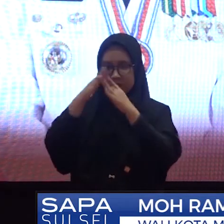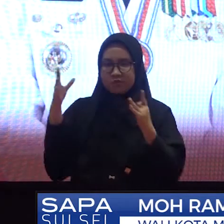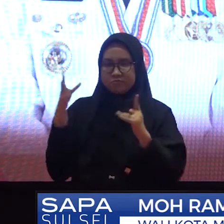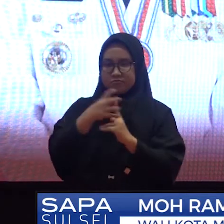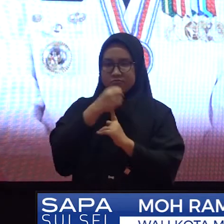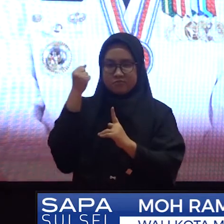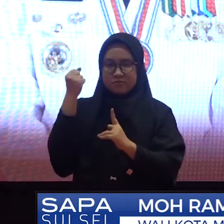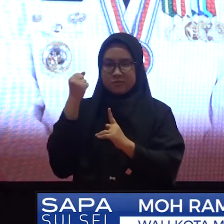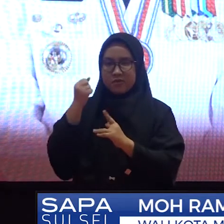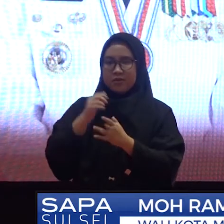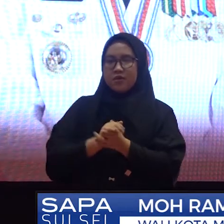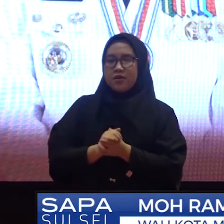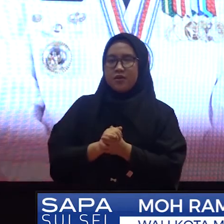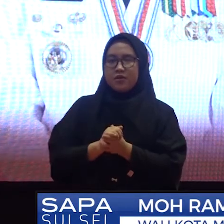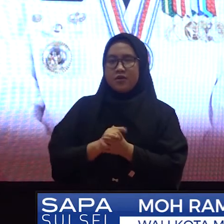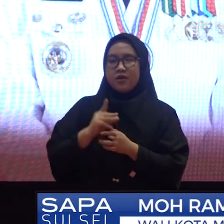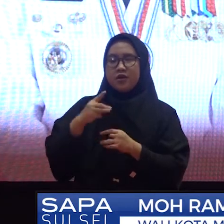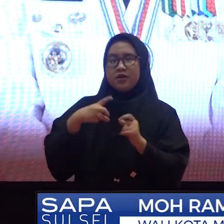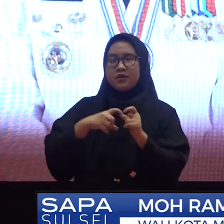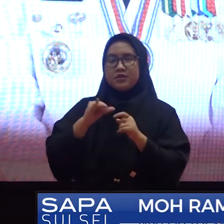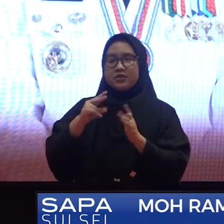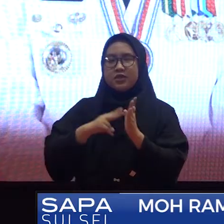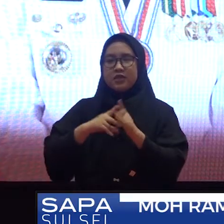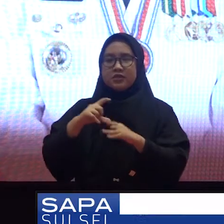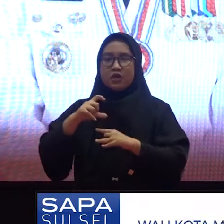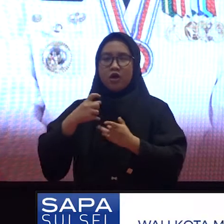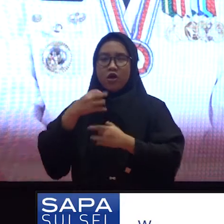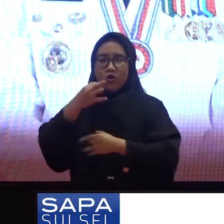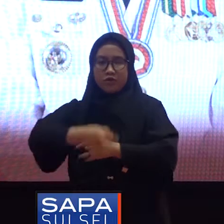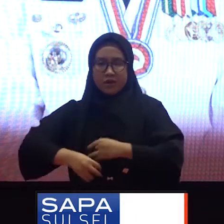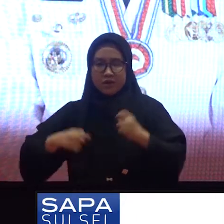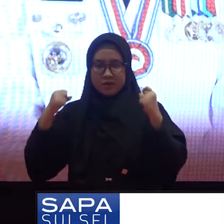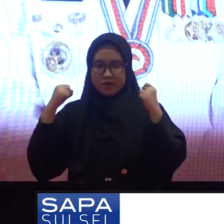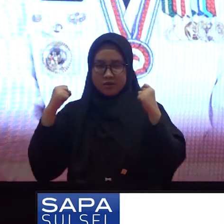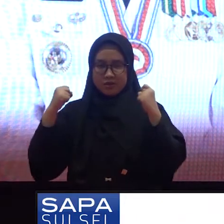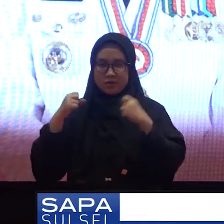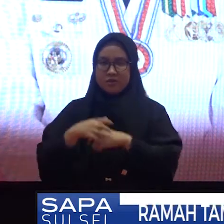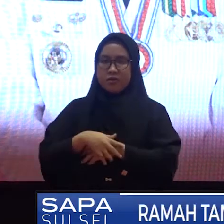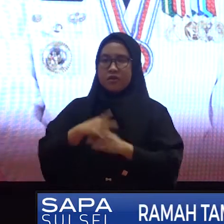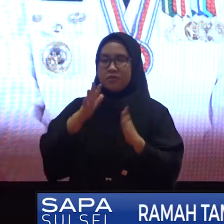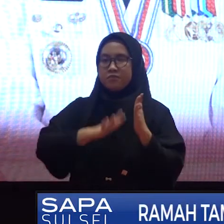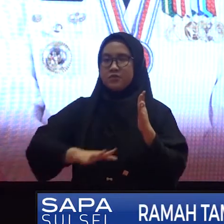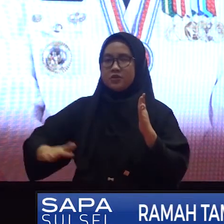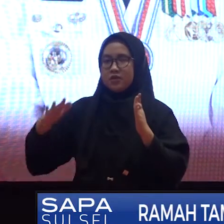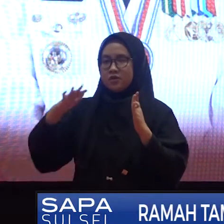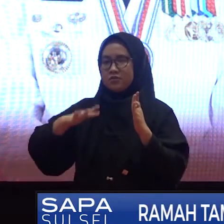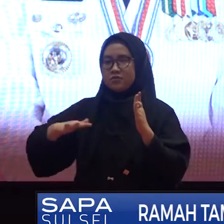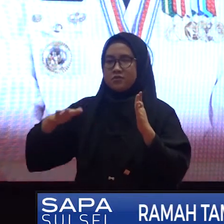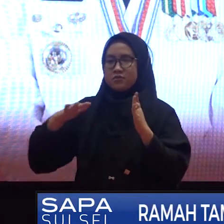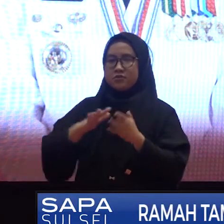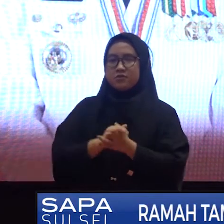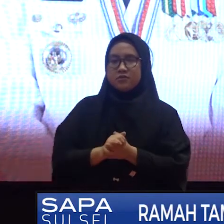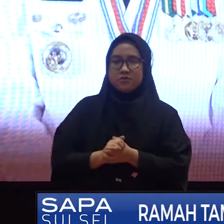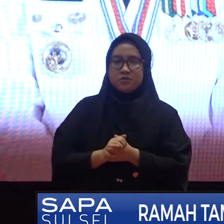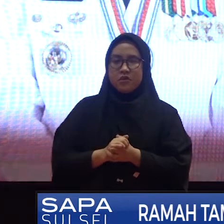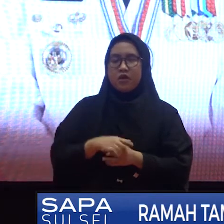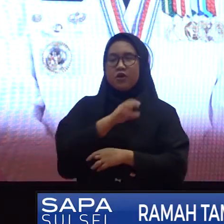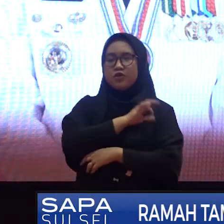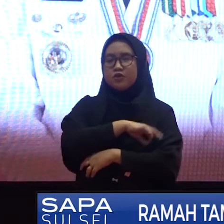menjadi resilien City atau kota yang berdaya tahan bukan hanya terhadap bencana bukan hanya eh